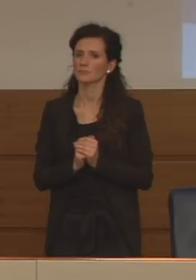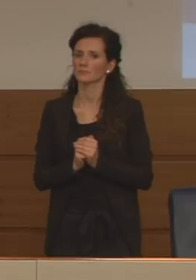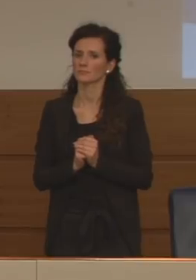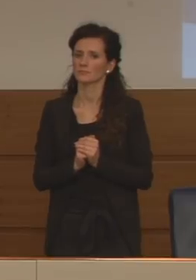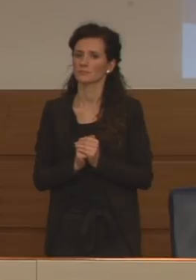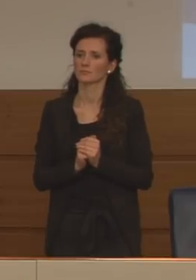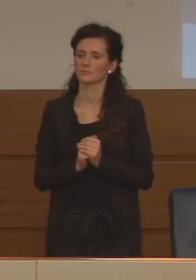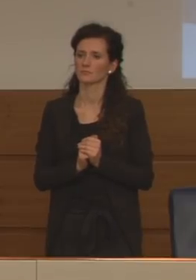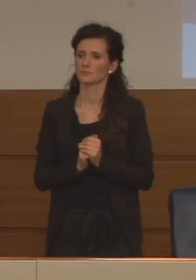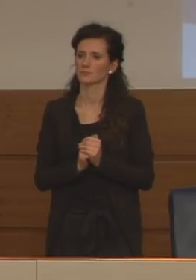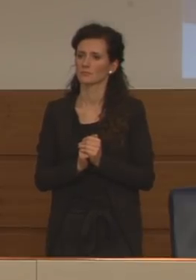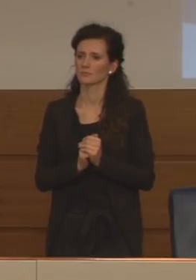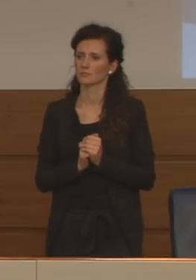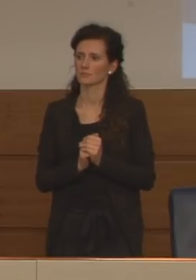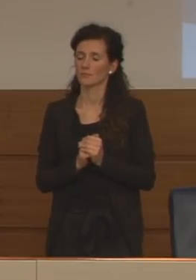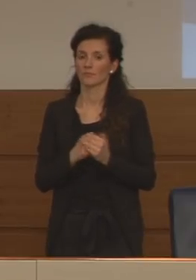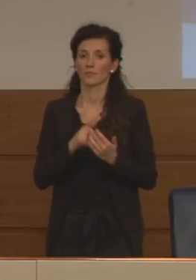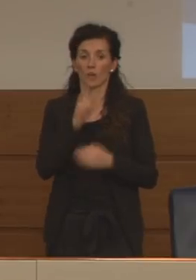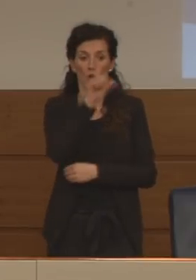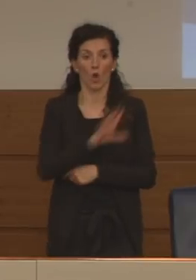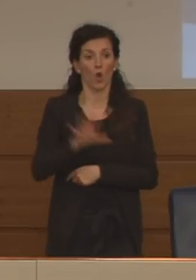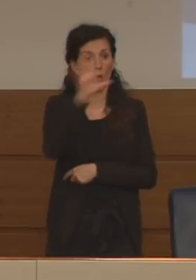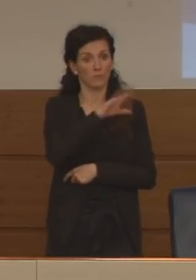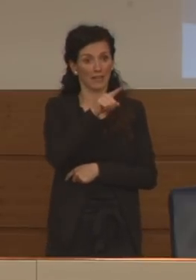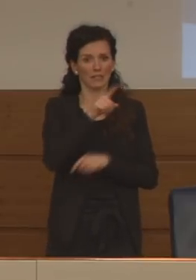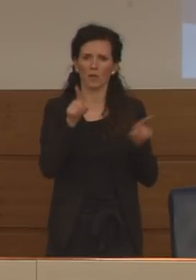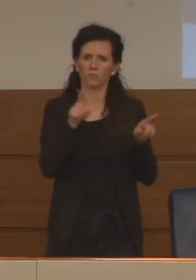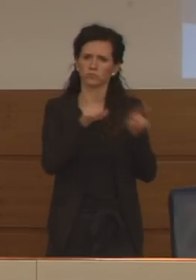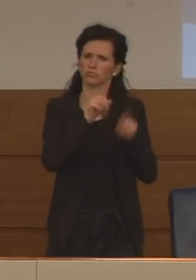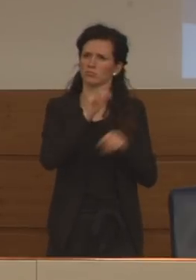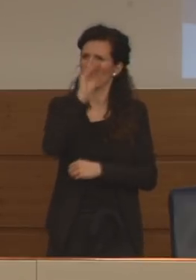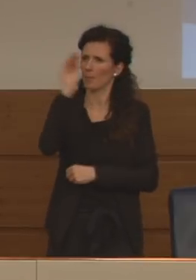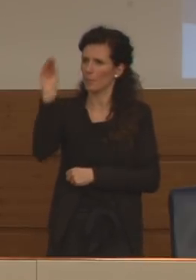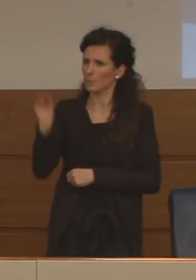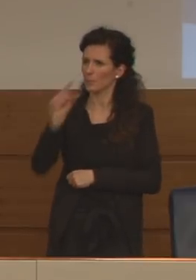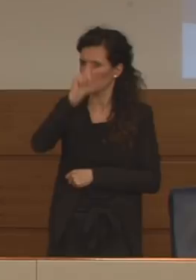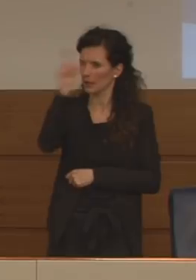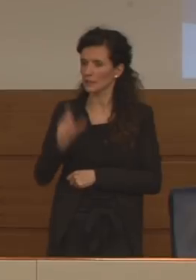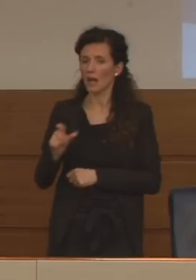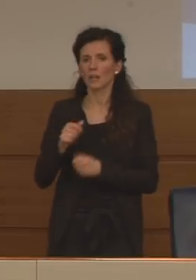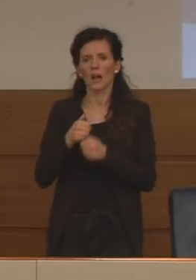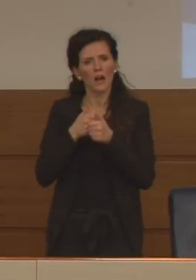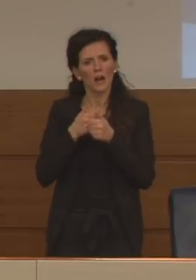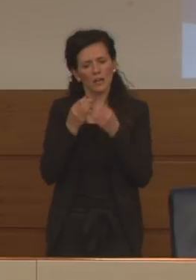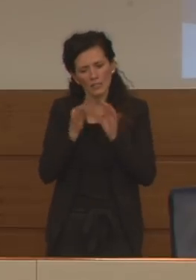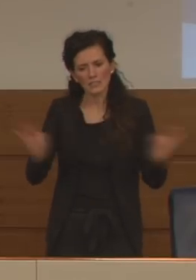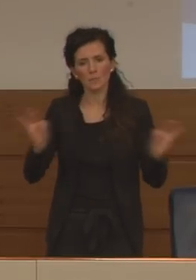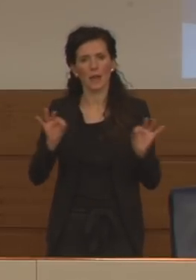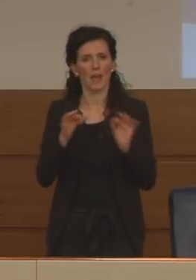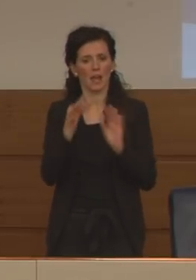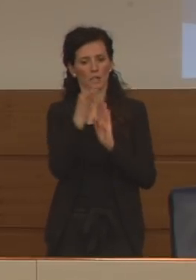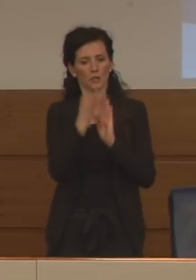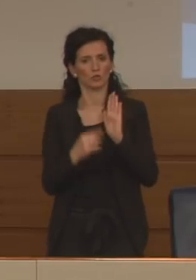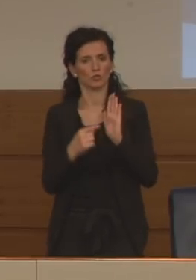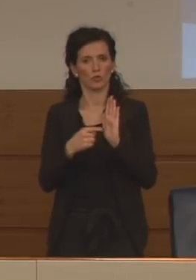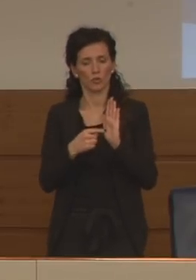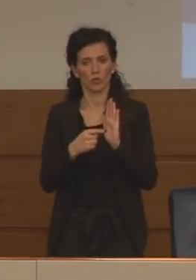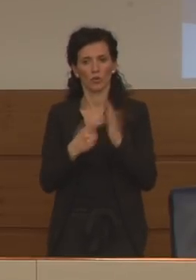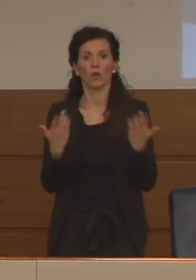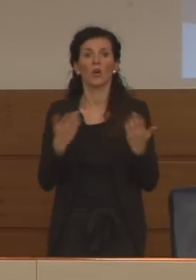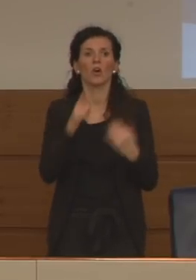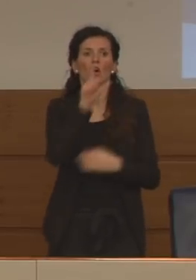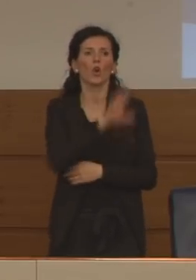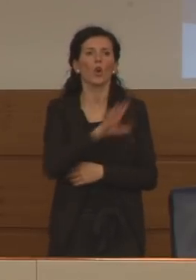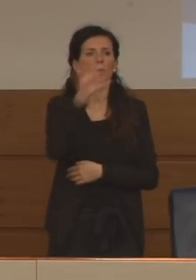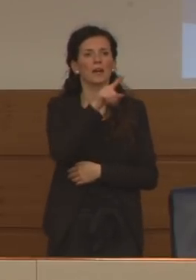importantissimo in lombardia come altrove adottare queste misure quindi purtroppo lombardia partiva